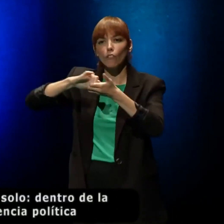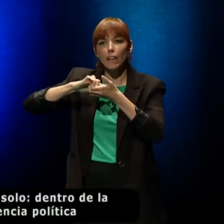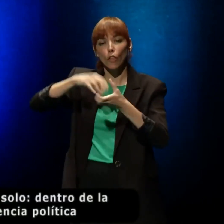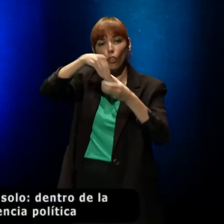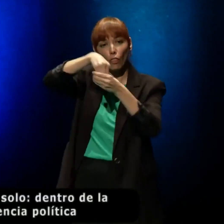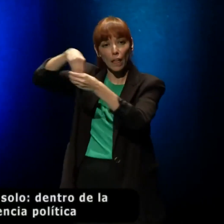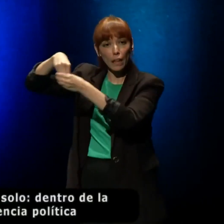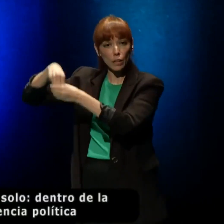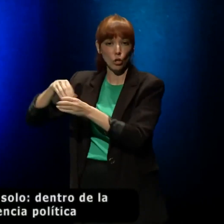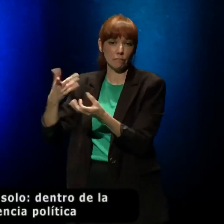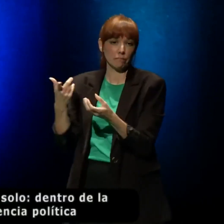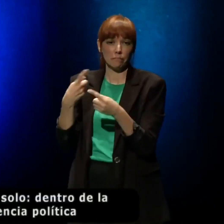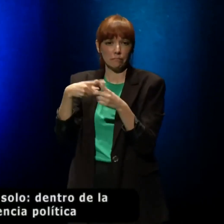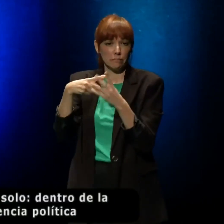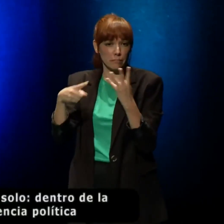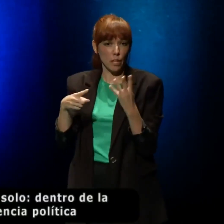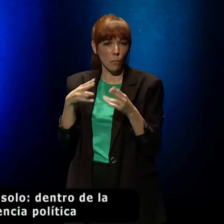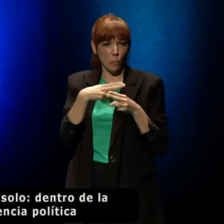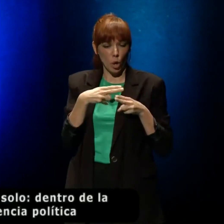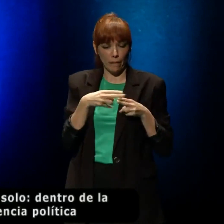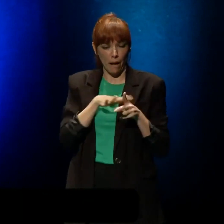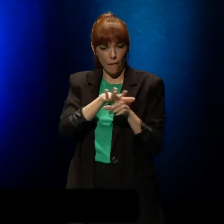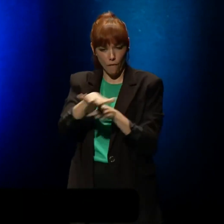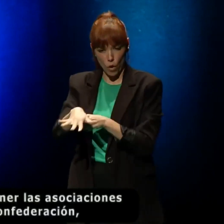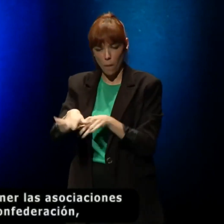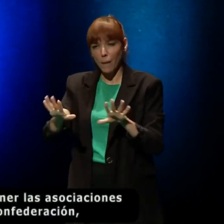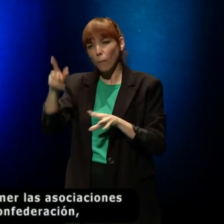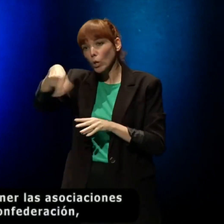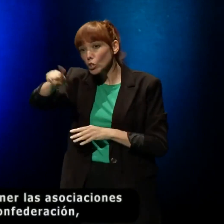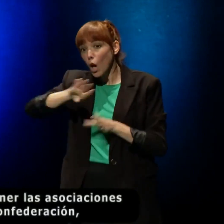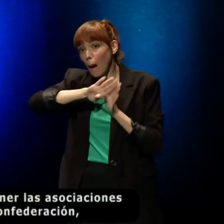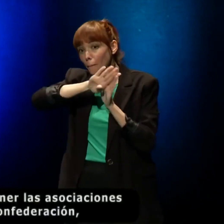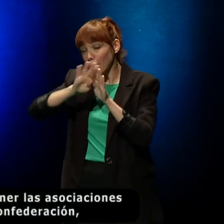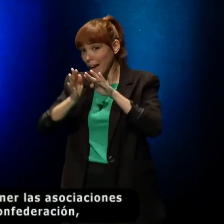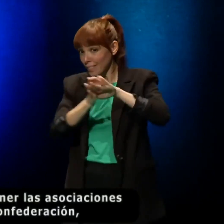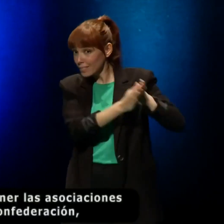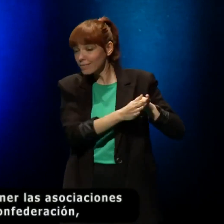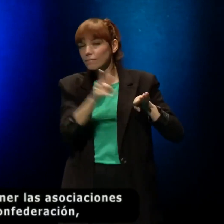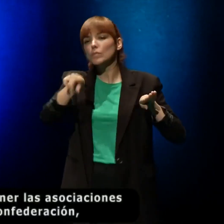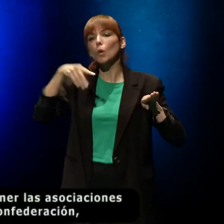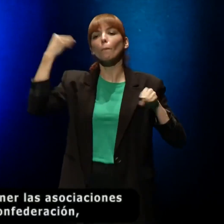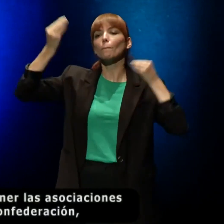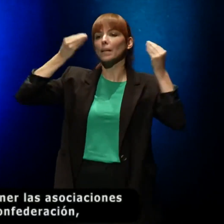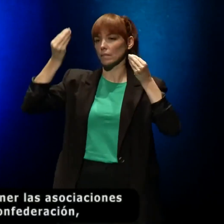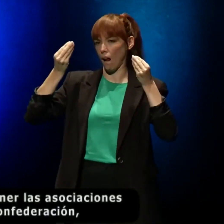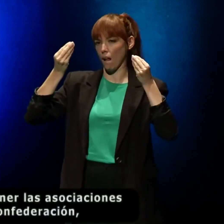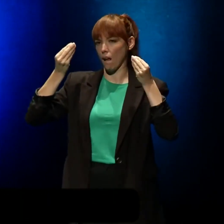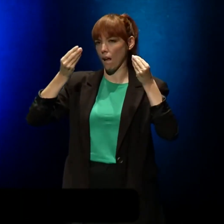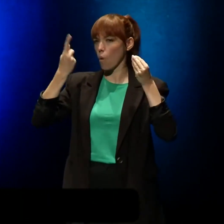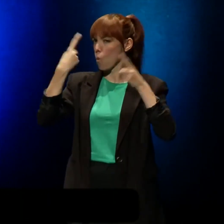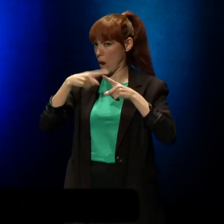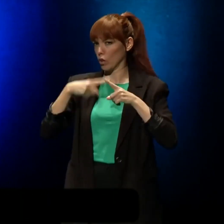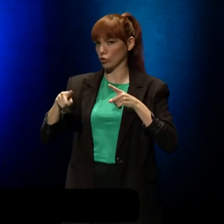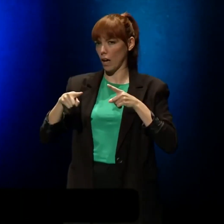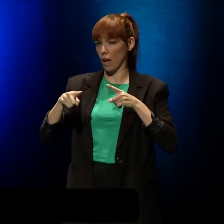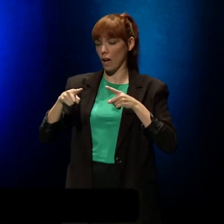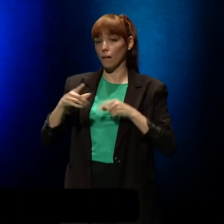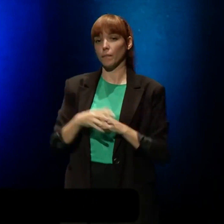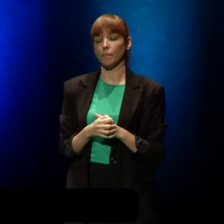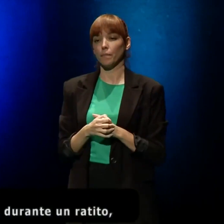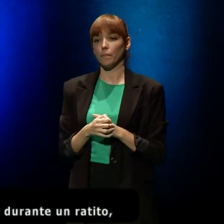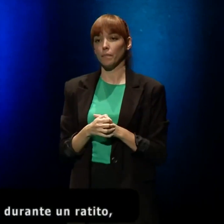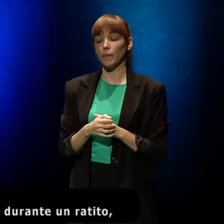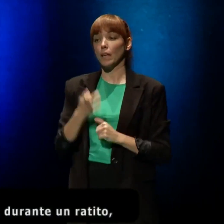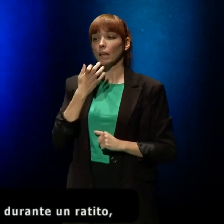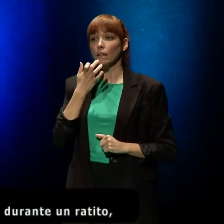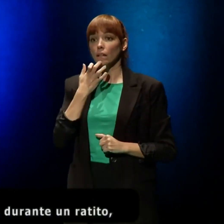Confederación, pensad que durante un ratito cuando lleguemos, aquellos que supuestamente